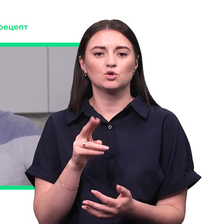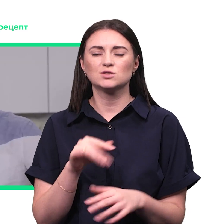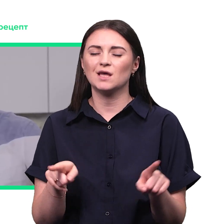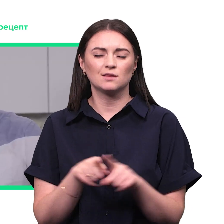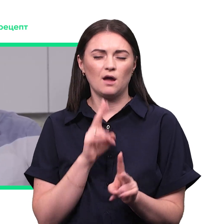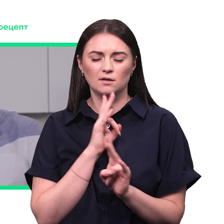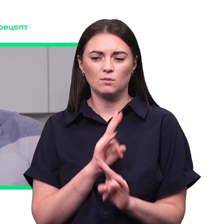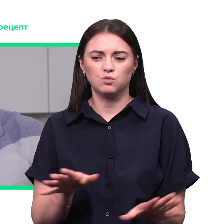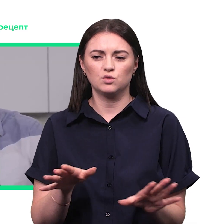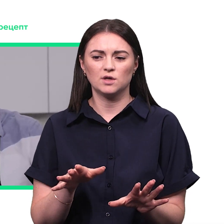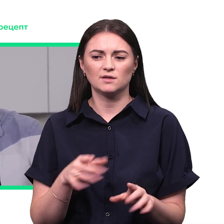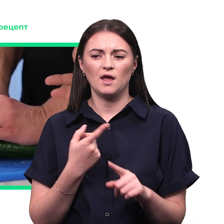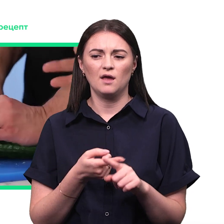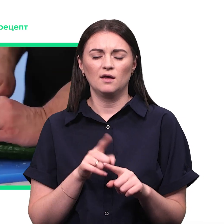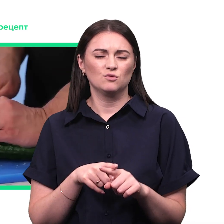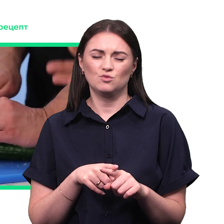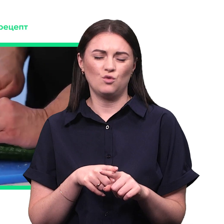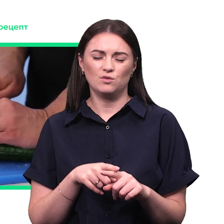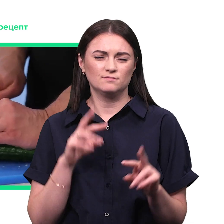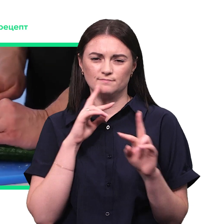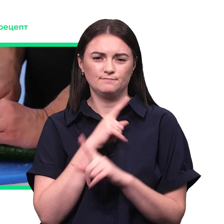Нет, это затягано и пошло, по-моему.